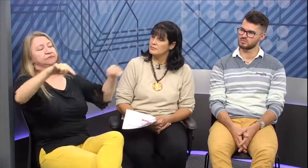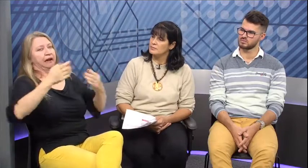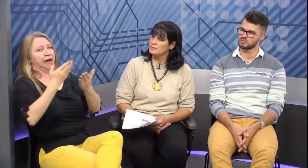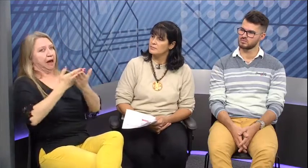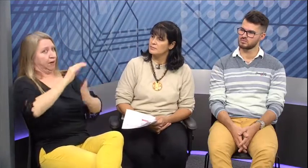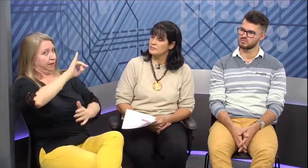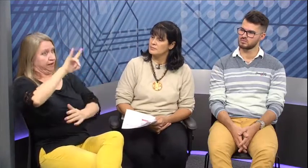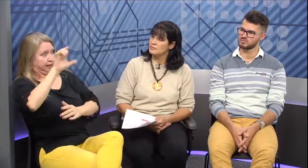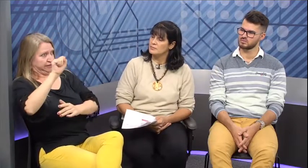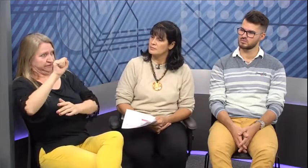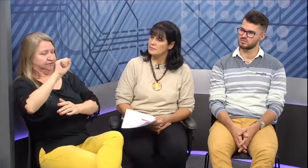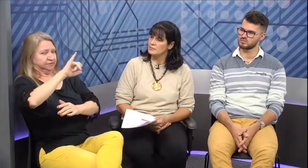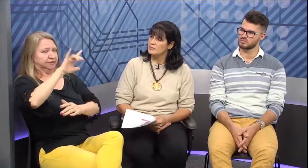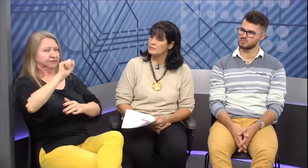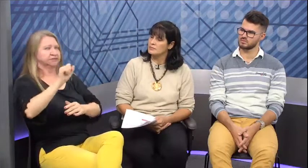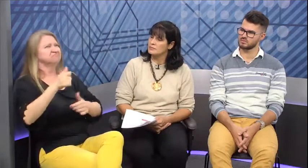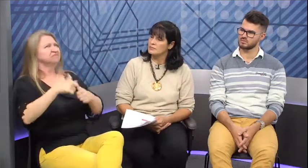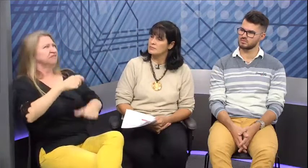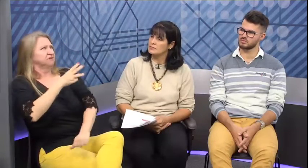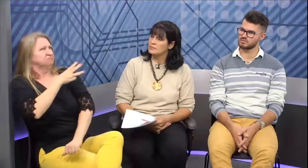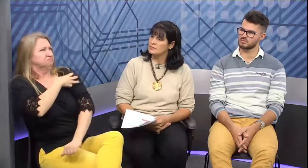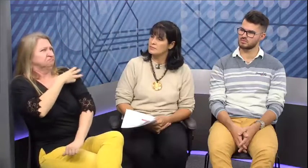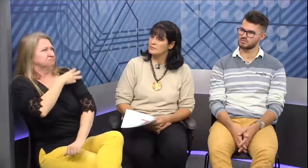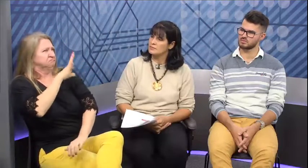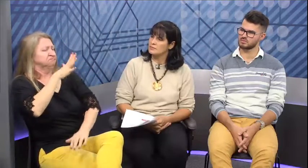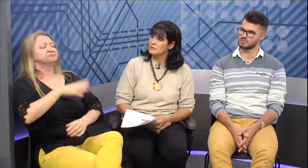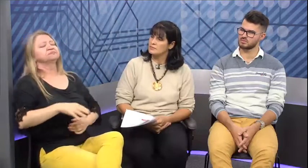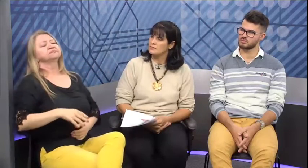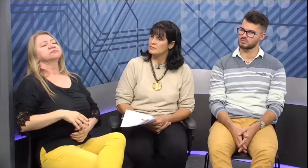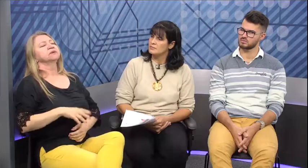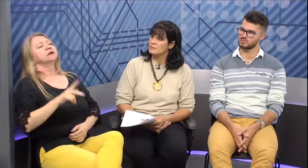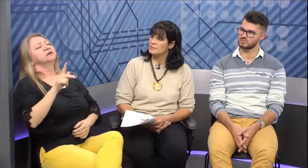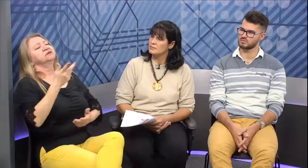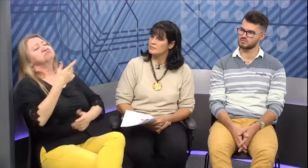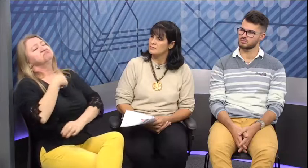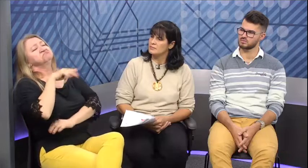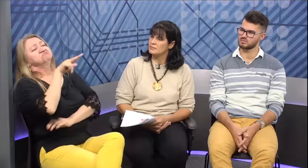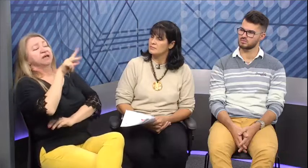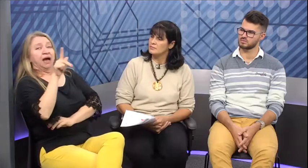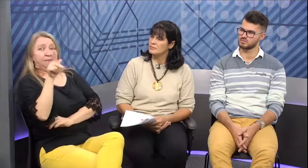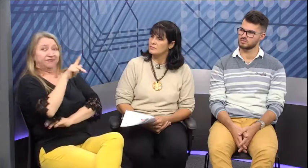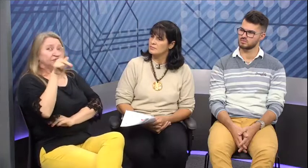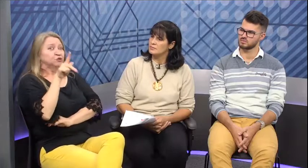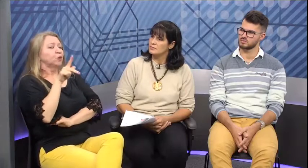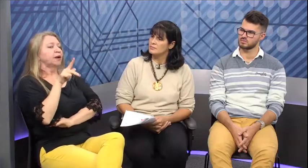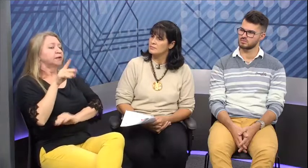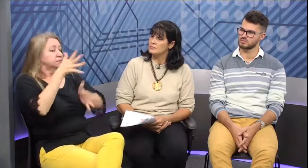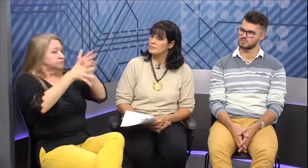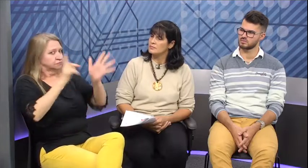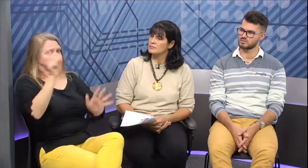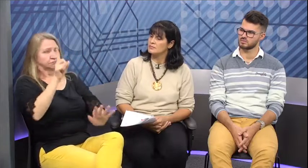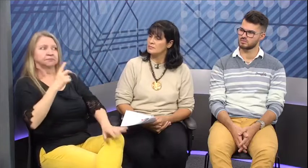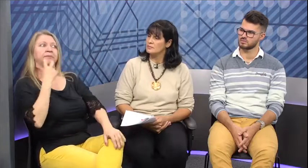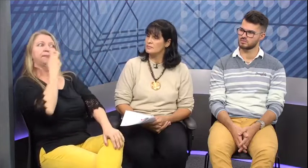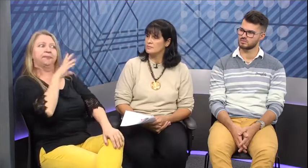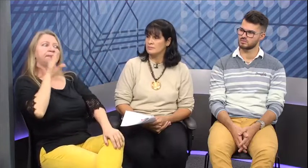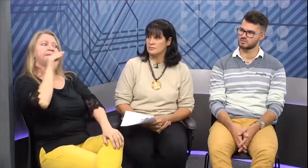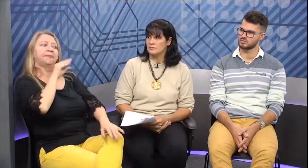língua portuguesa. Mas aí depois, lá no ILES, quando eu estava mais ou menos no 4º ano, a professora não usava